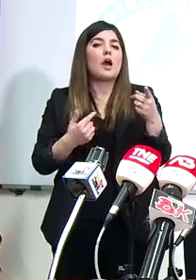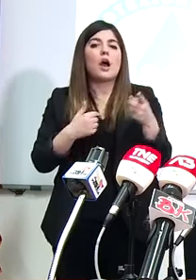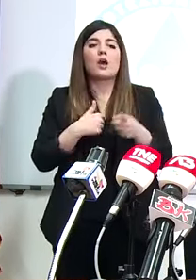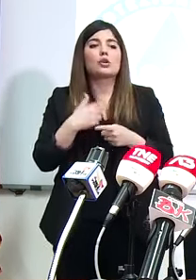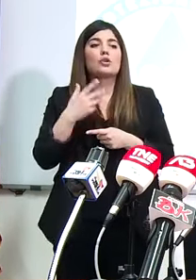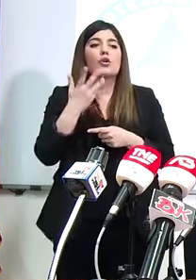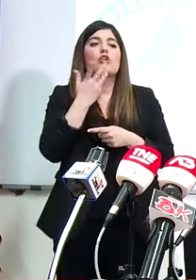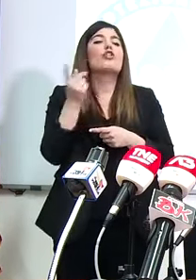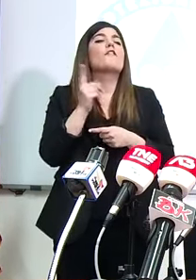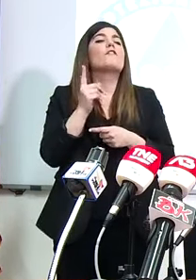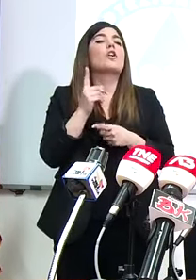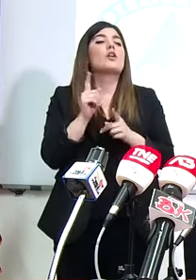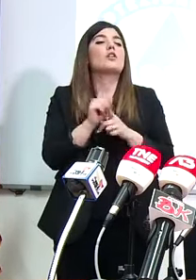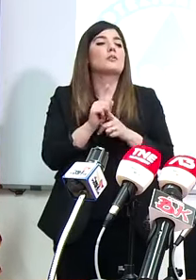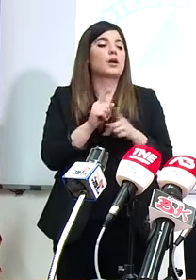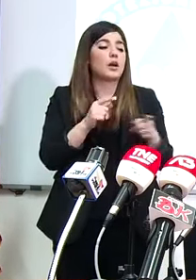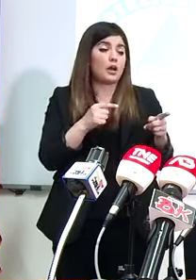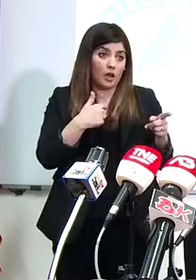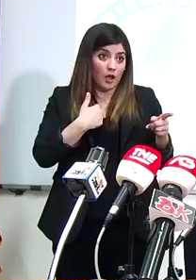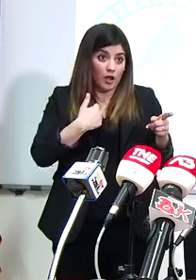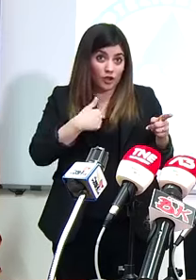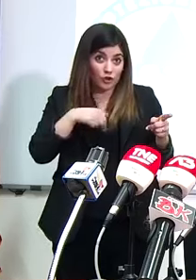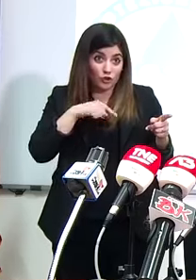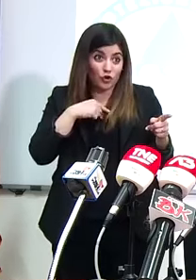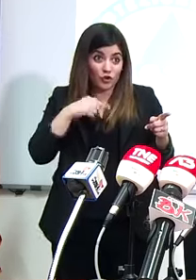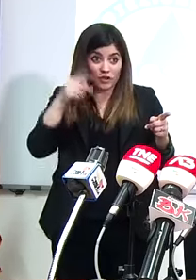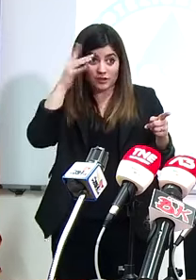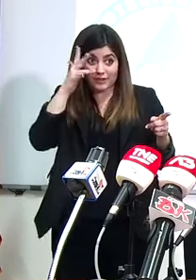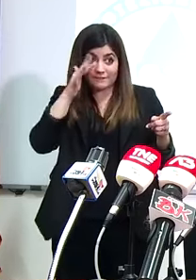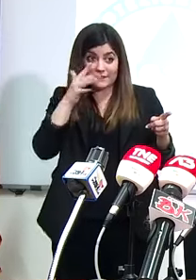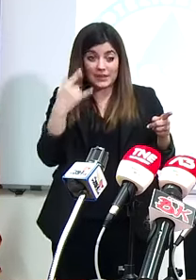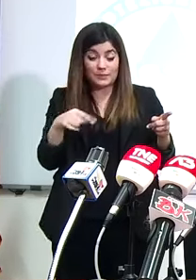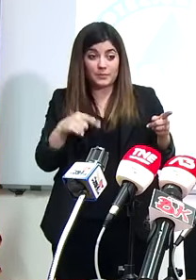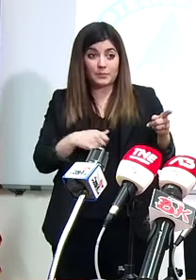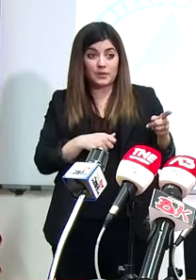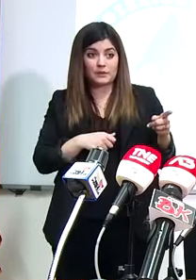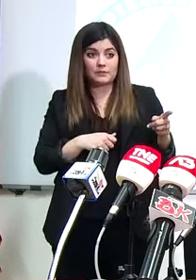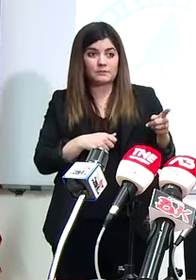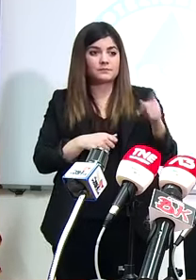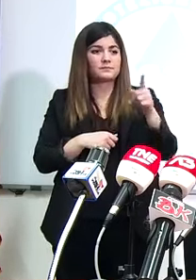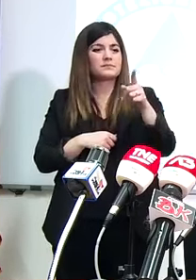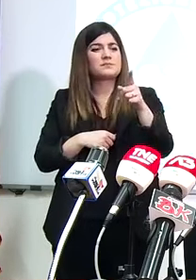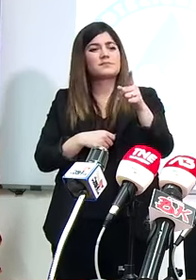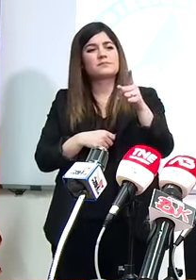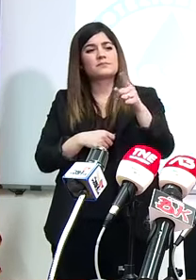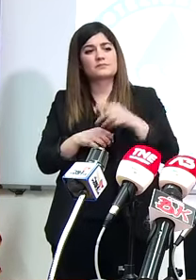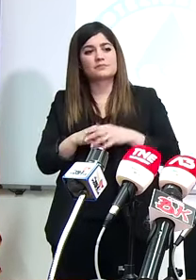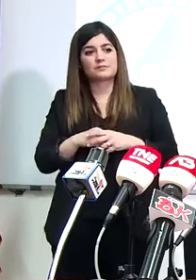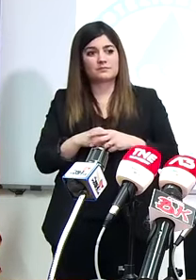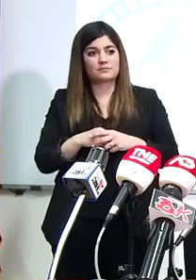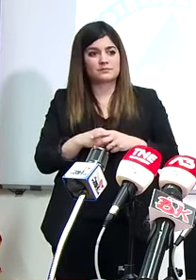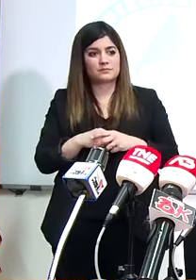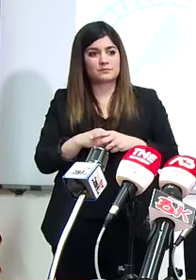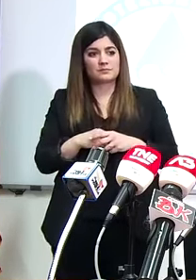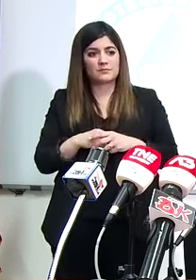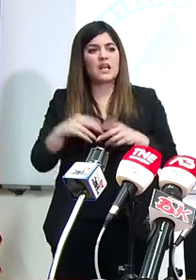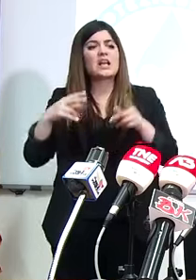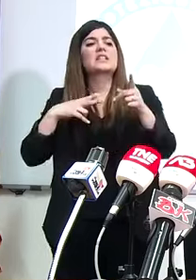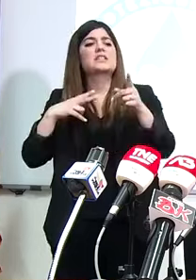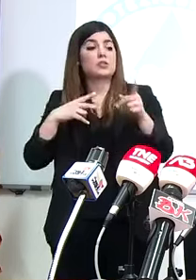è quesito che noi ci siamo posti non hanno questo signore sostiene che appunto il nonno intervistato certo al